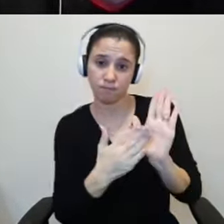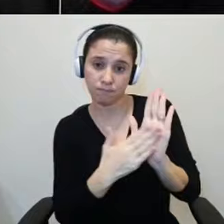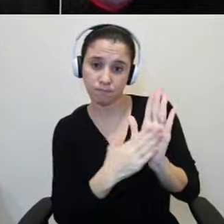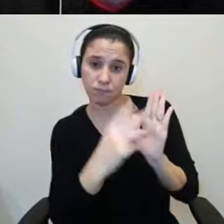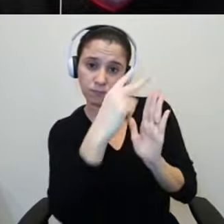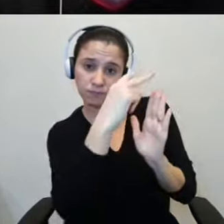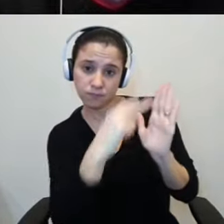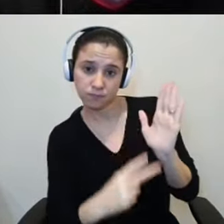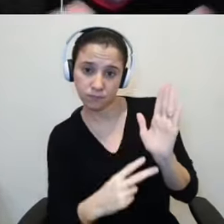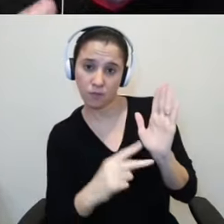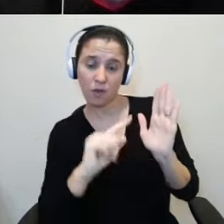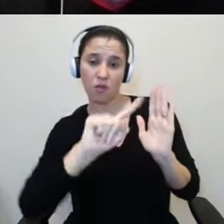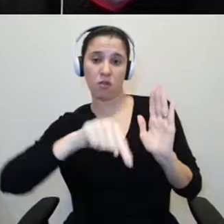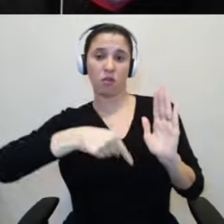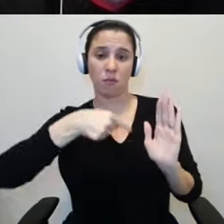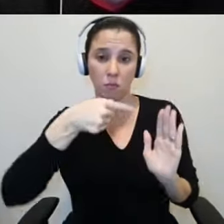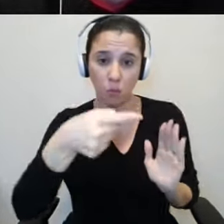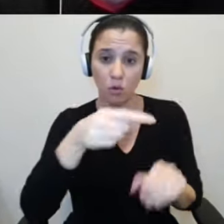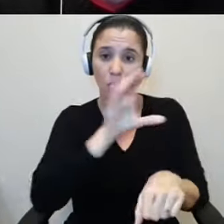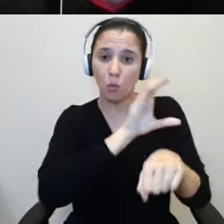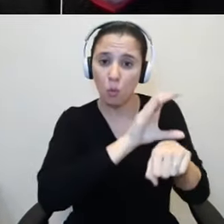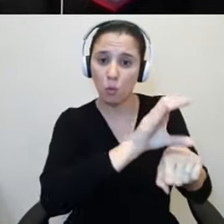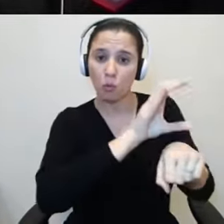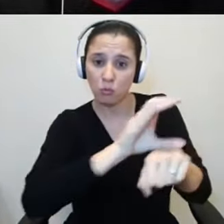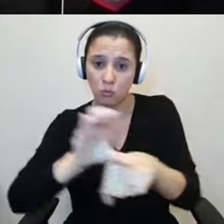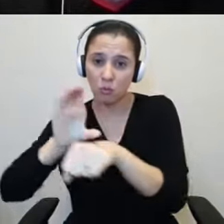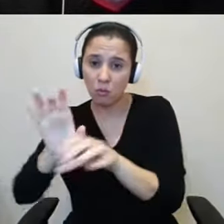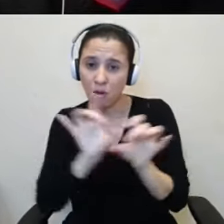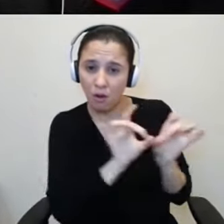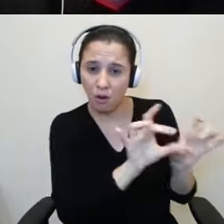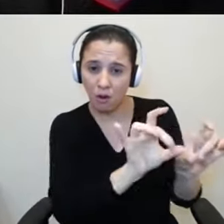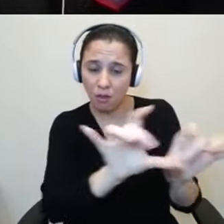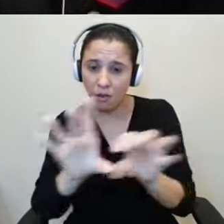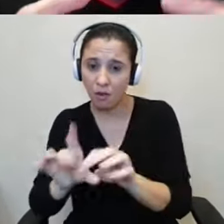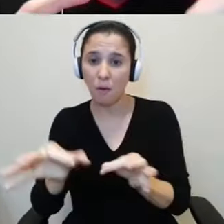de atividades. O que que serão esses planos de atividades? Vão